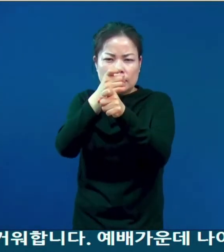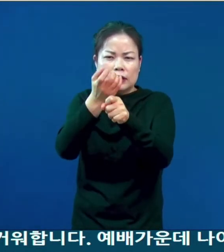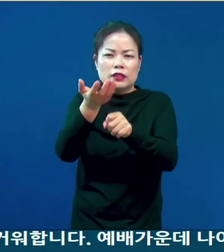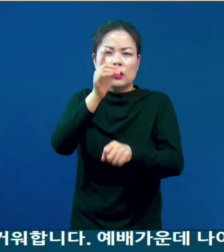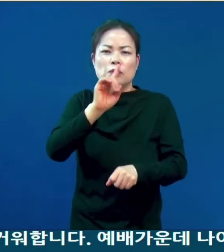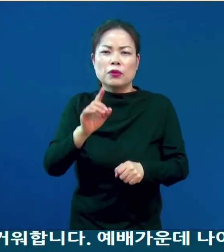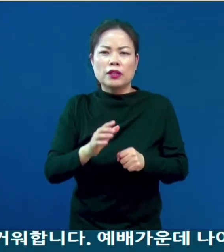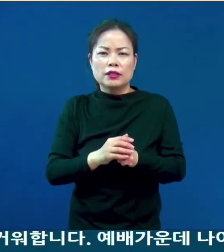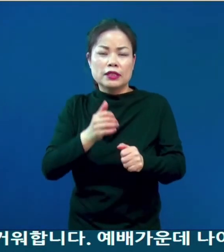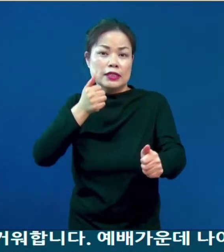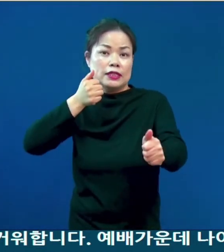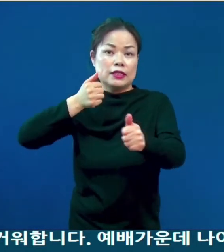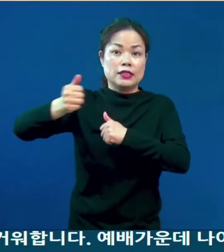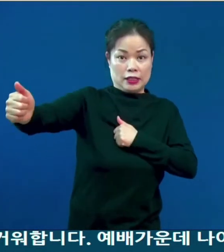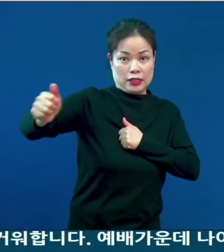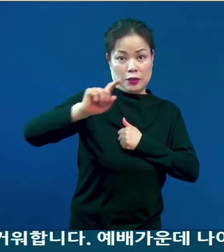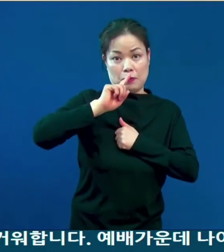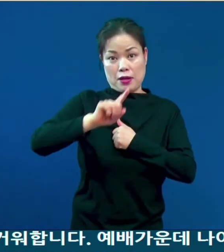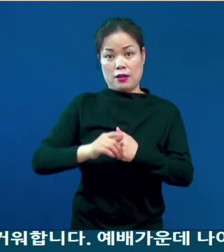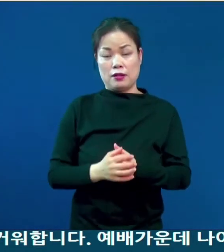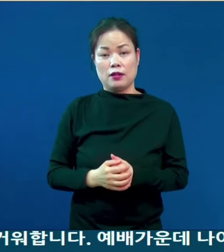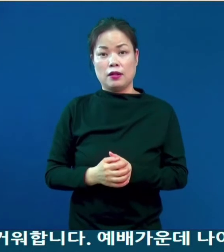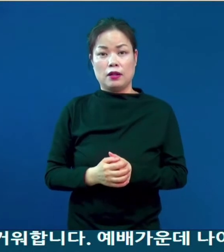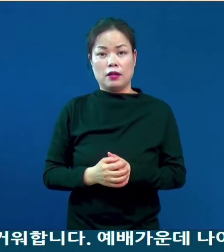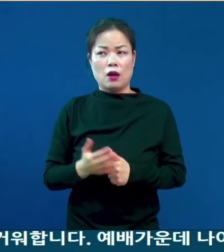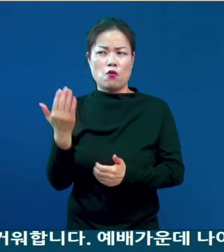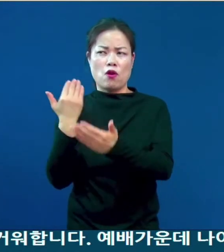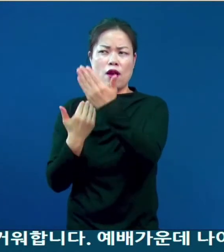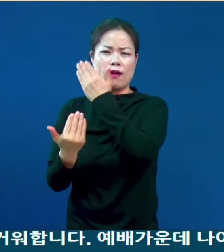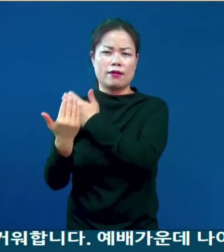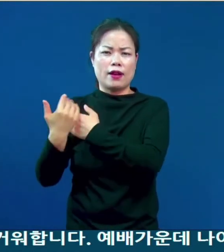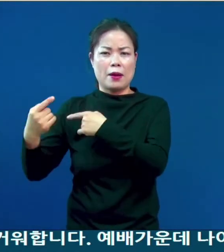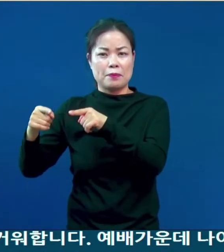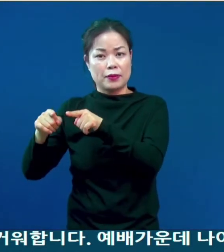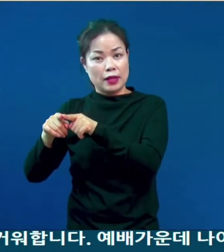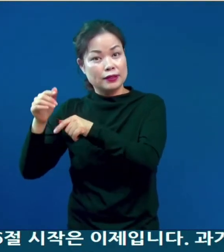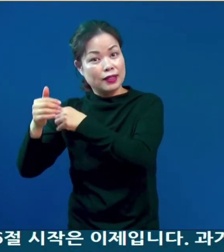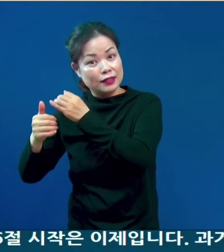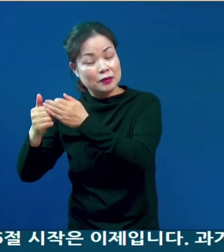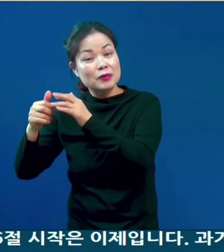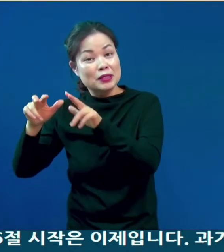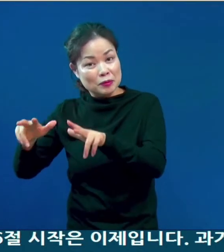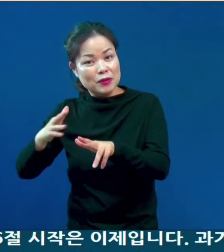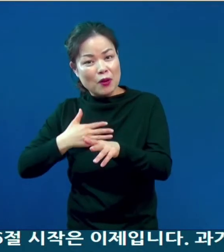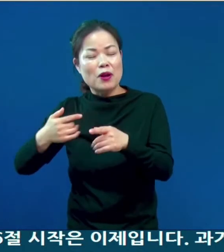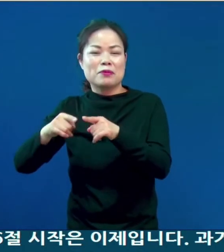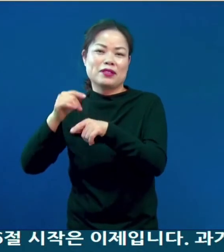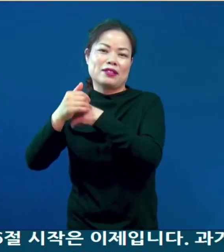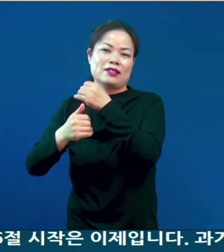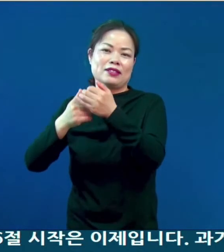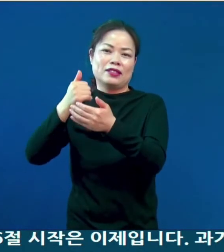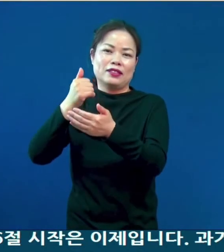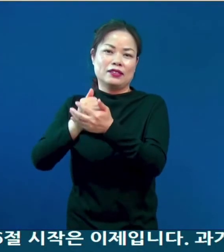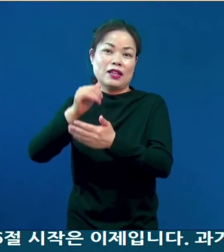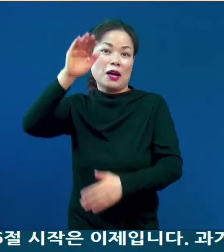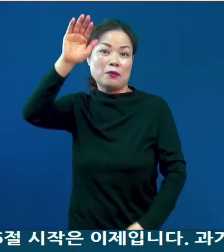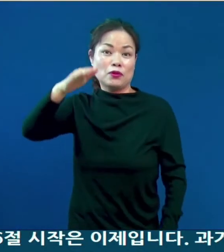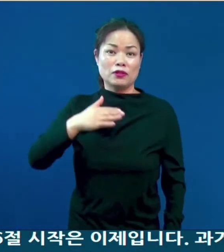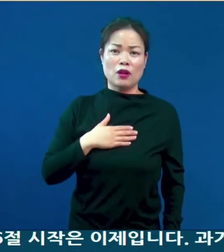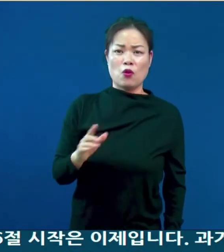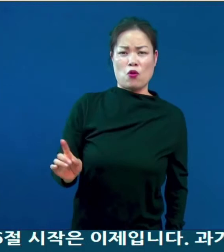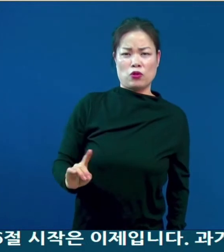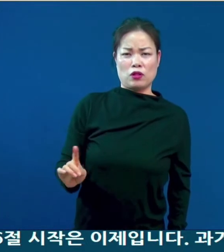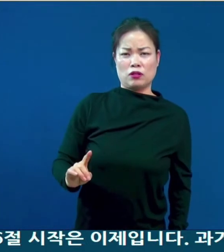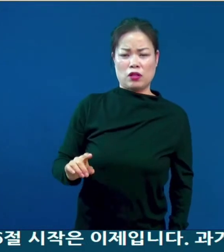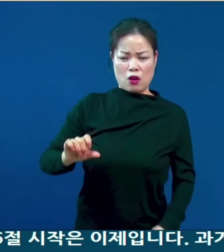말은 승리를 표현하는 것입니다. 과거에 함께 하신 그 하나님, 지금 나와 함께 하신 하나님께서 앞으로 내게